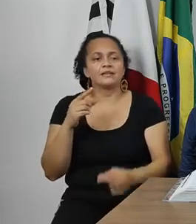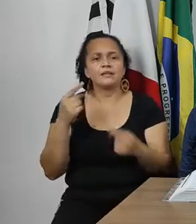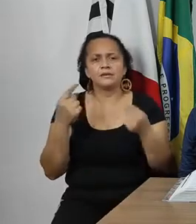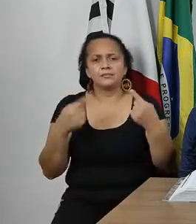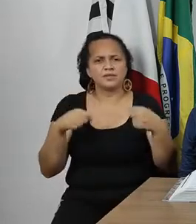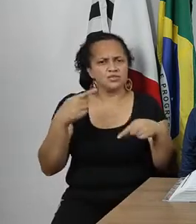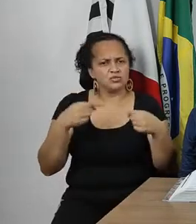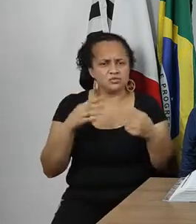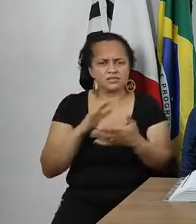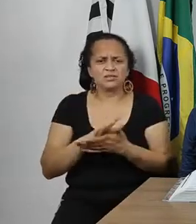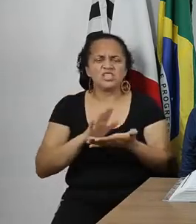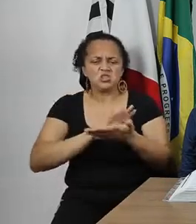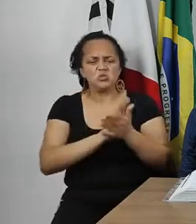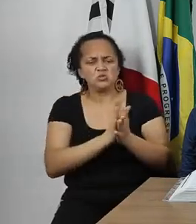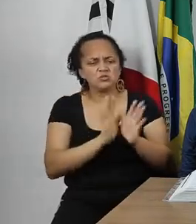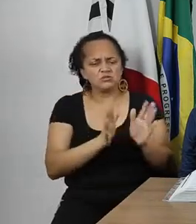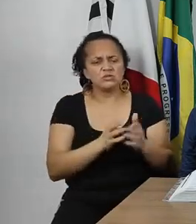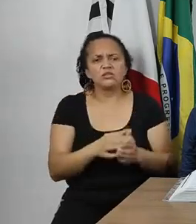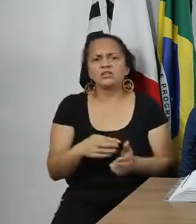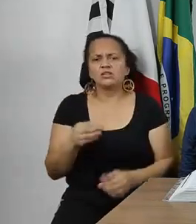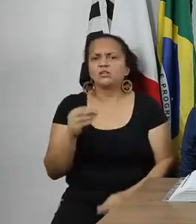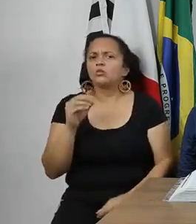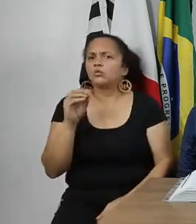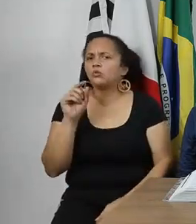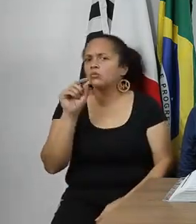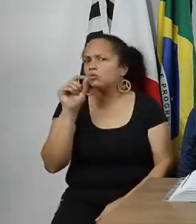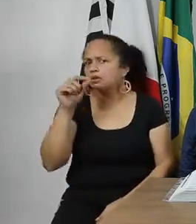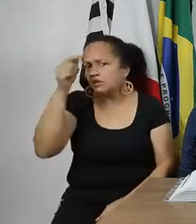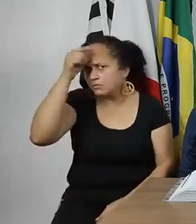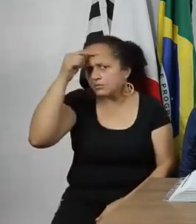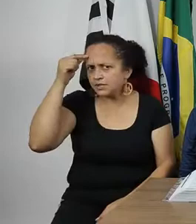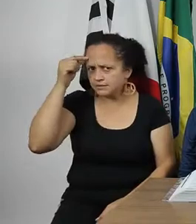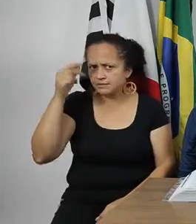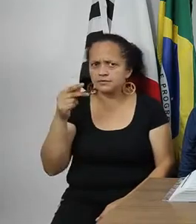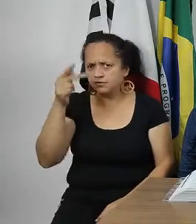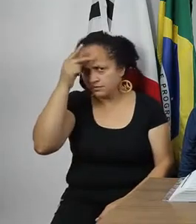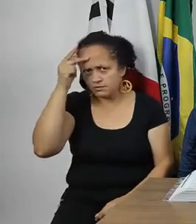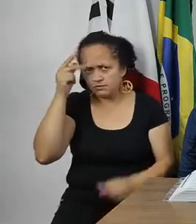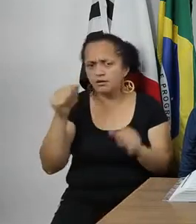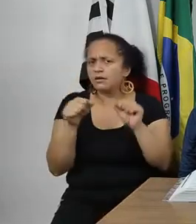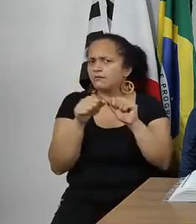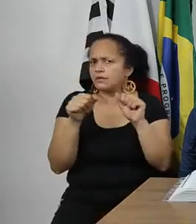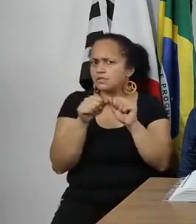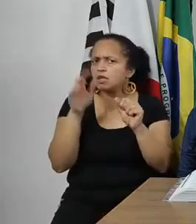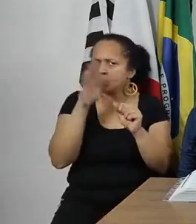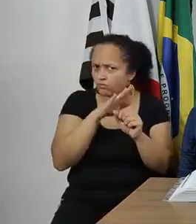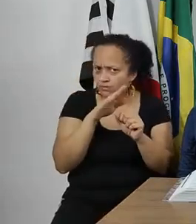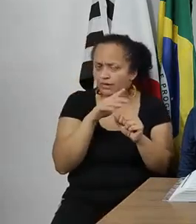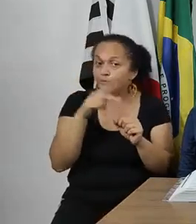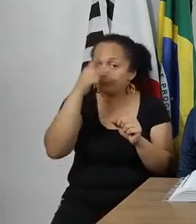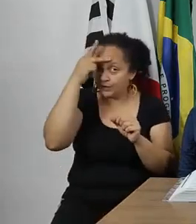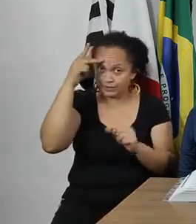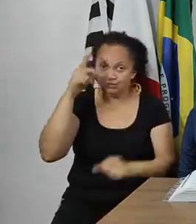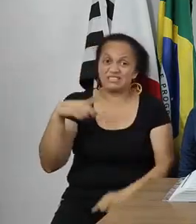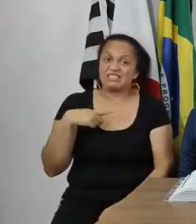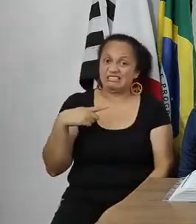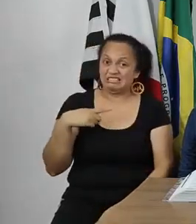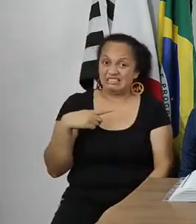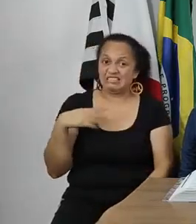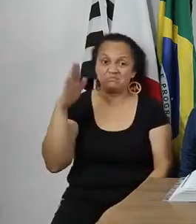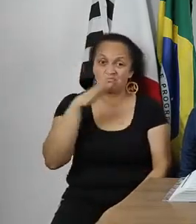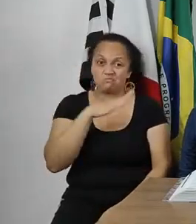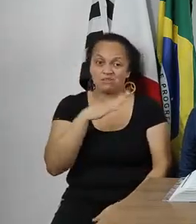Aquilo que o homem plantar, ele vai colher. Porque o que o rei da Síria fez não foi uma blasfêmia